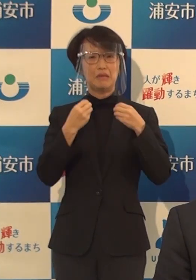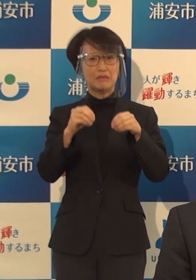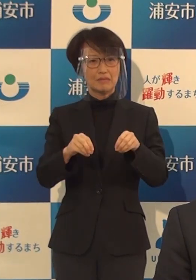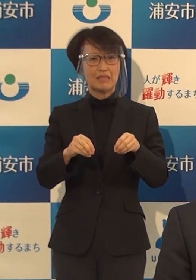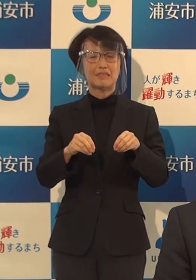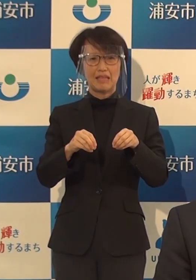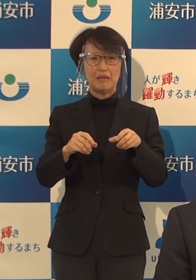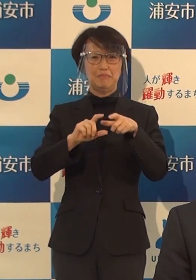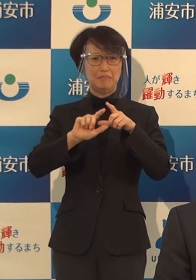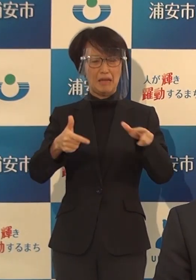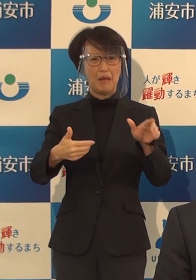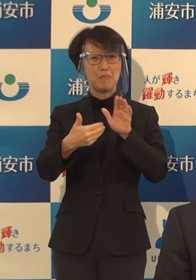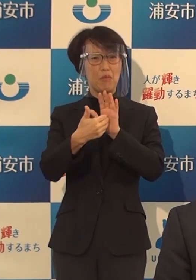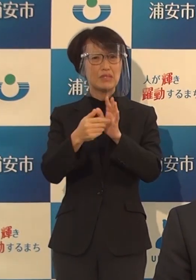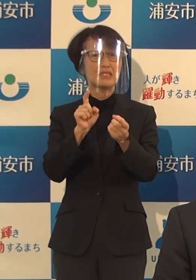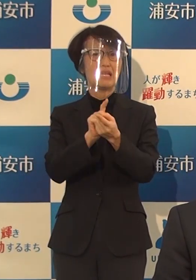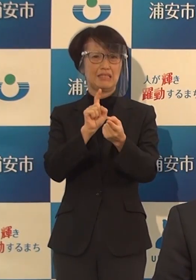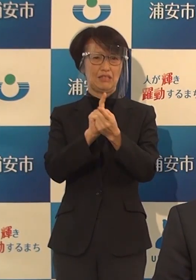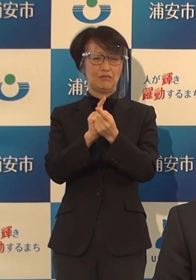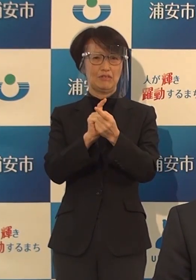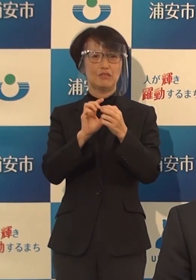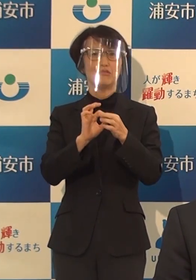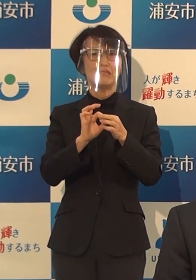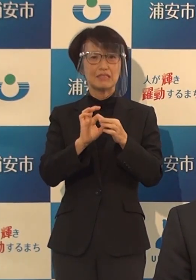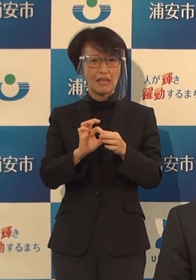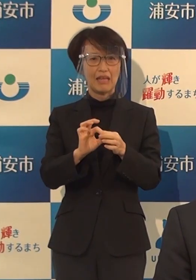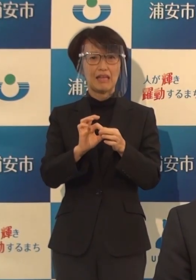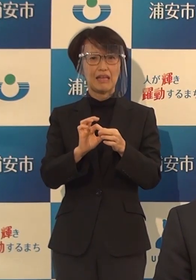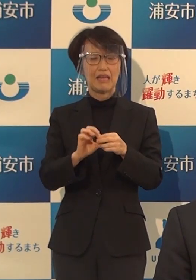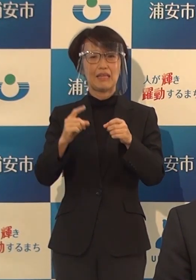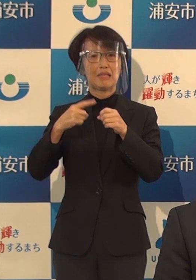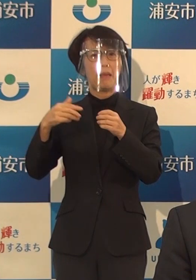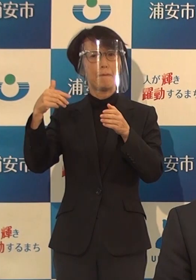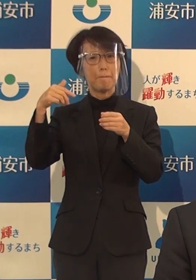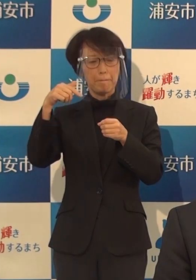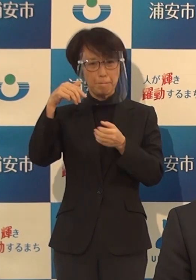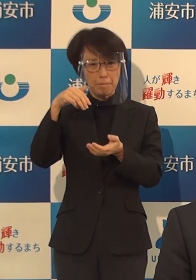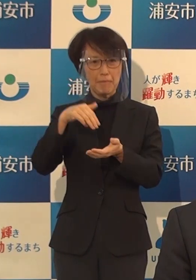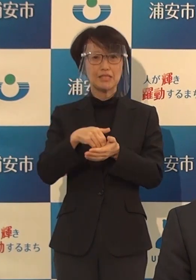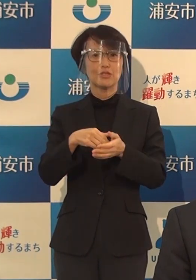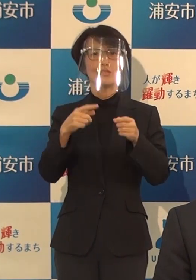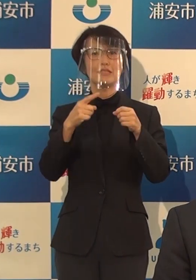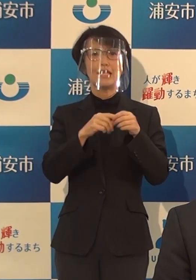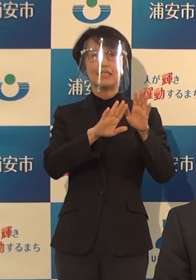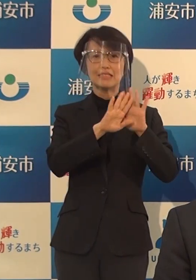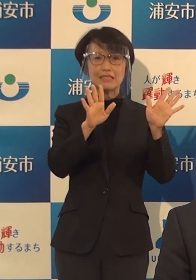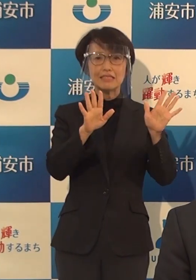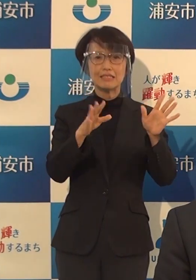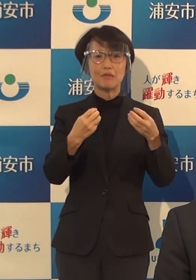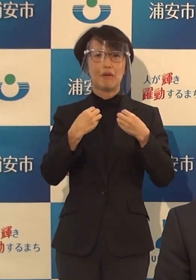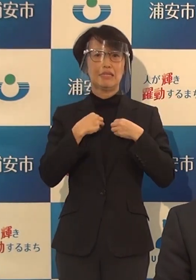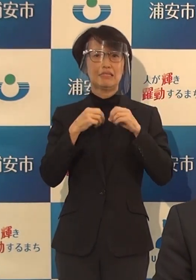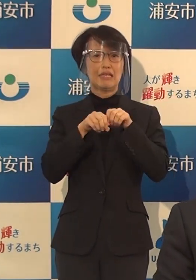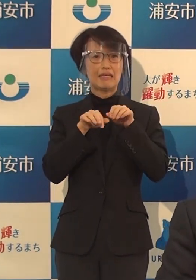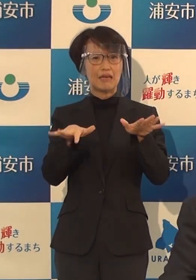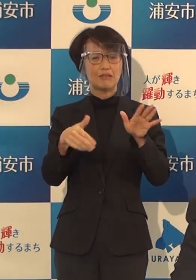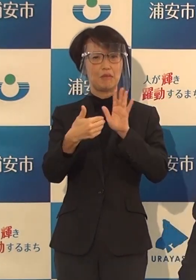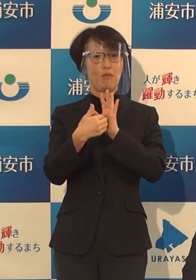ラスター防止対策について、年末年始の感染拡大防止対策が発表されました